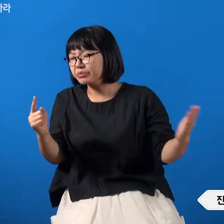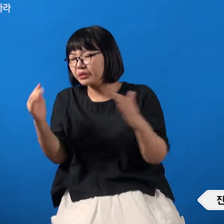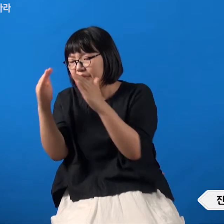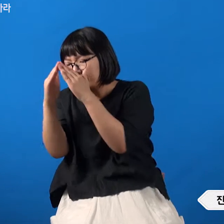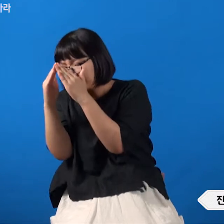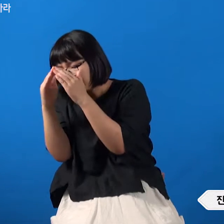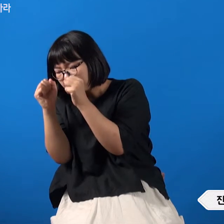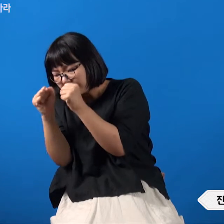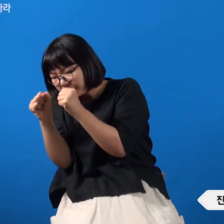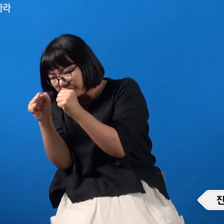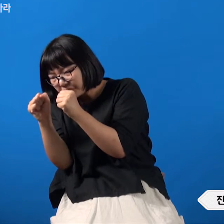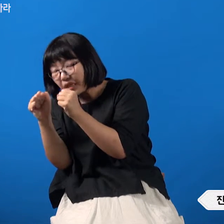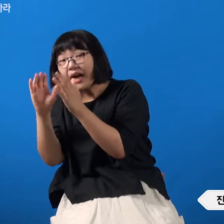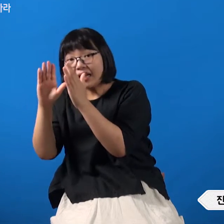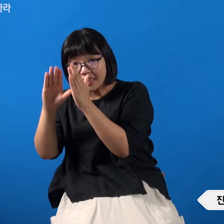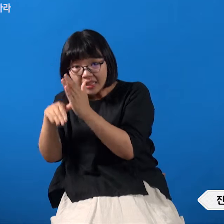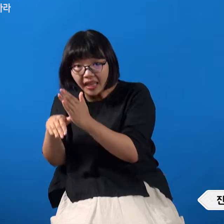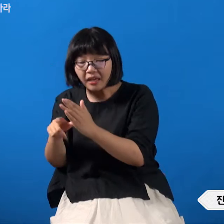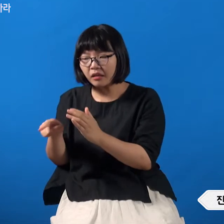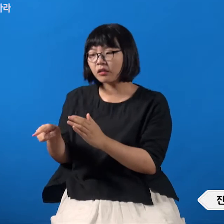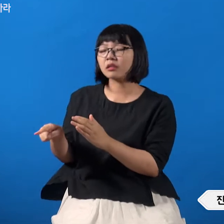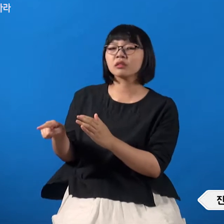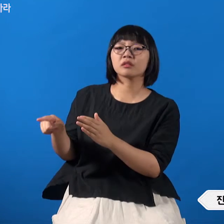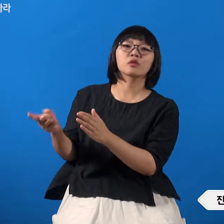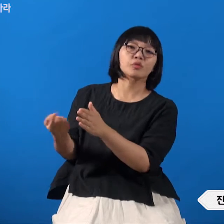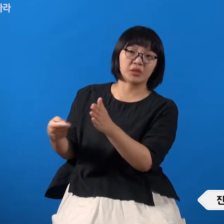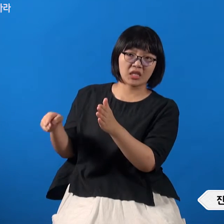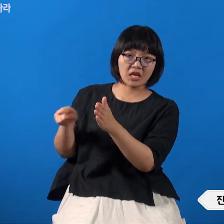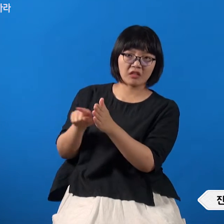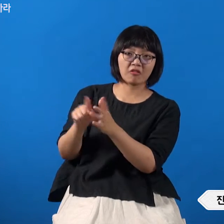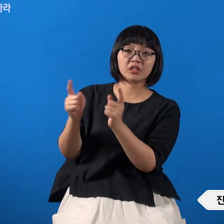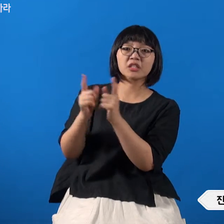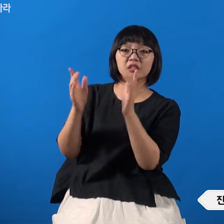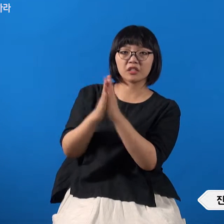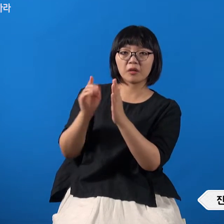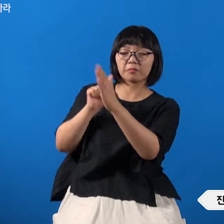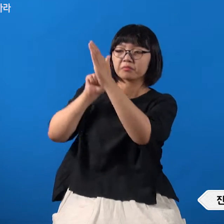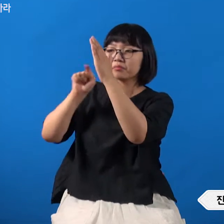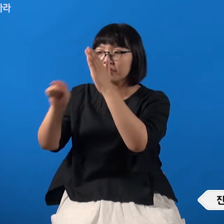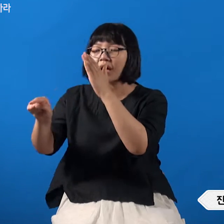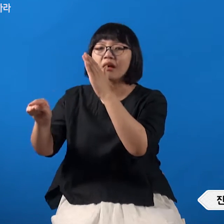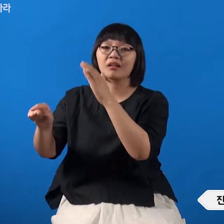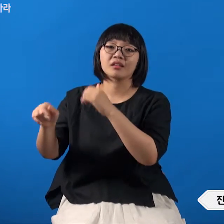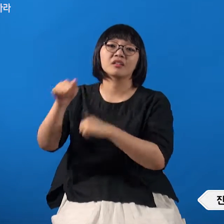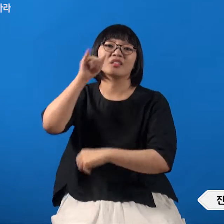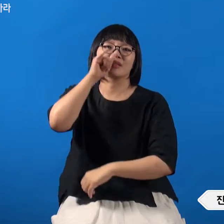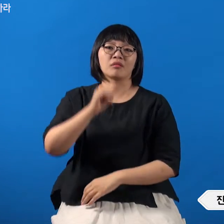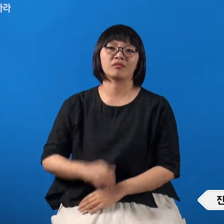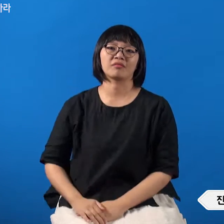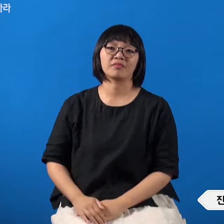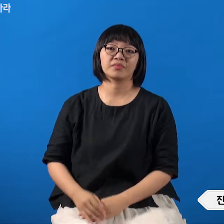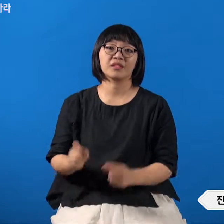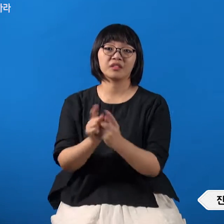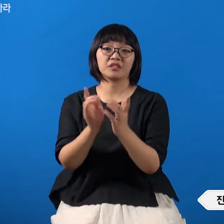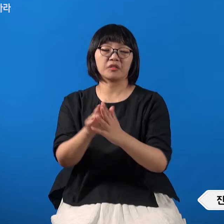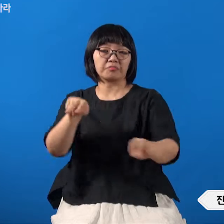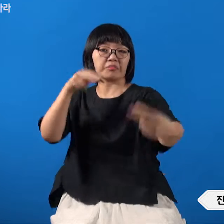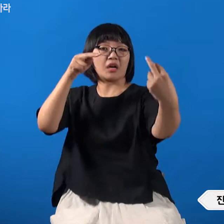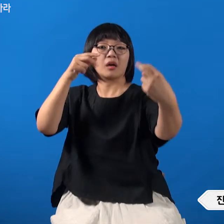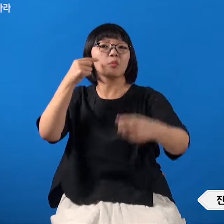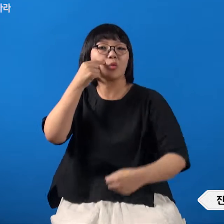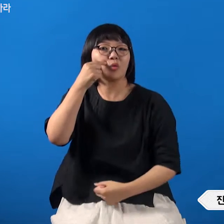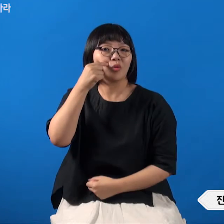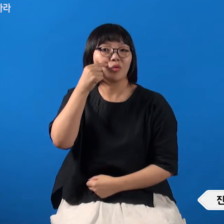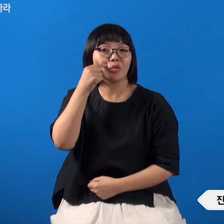가운데 집에 혼자 있는 그들을 향해 직접 만나지는 못하지만 아파트 문에 음식을 걸어놓습니다.